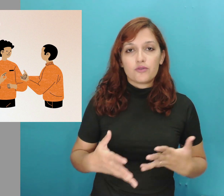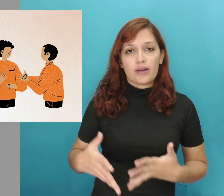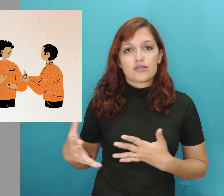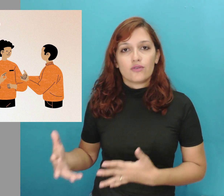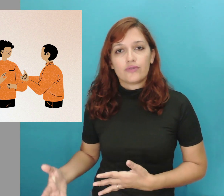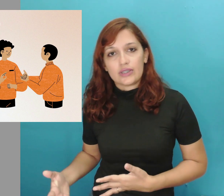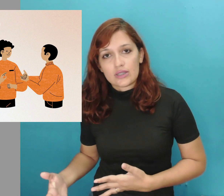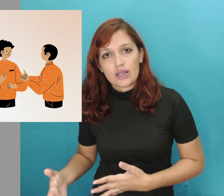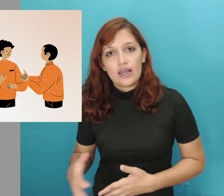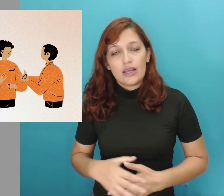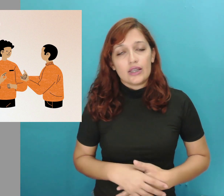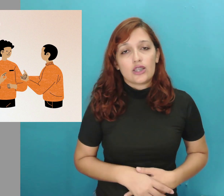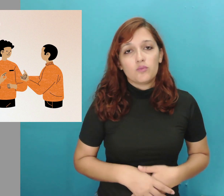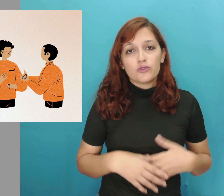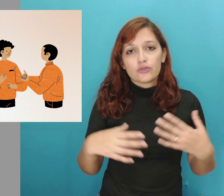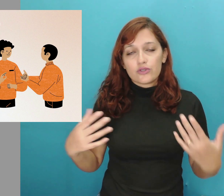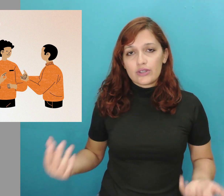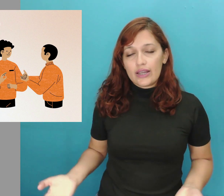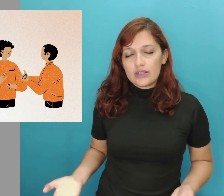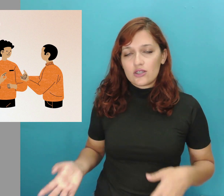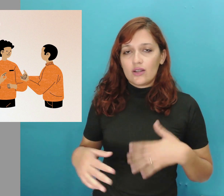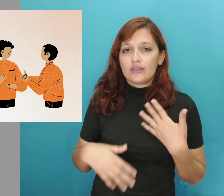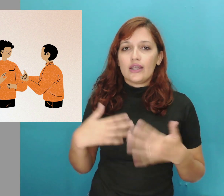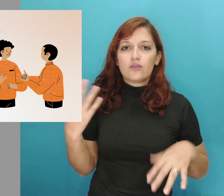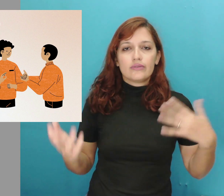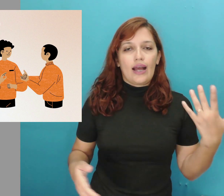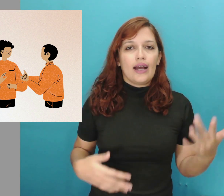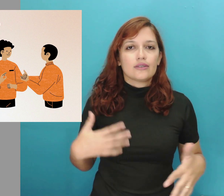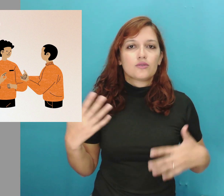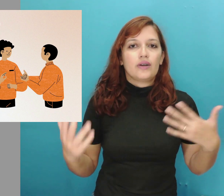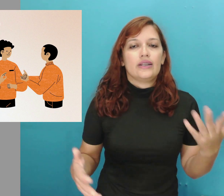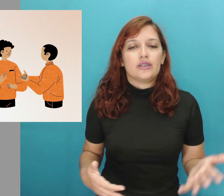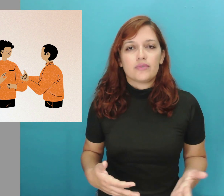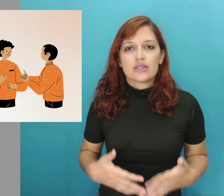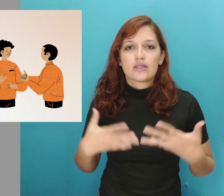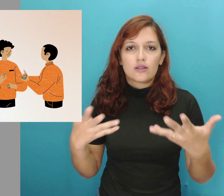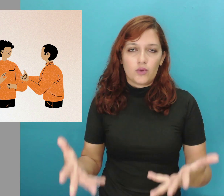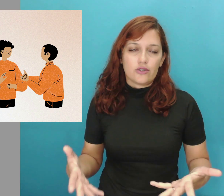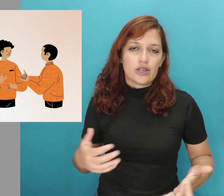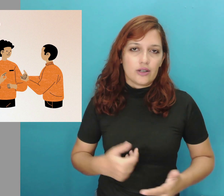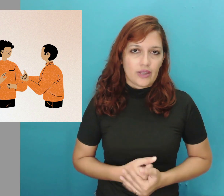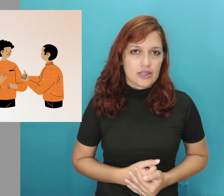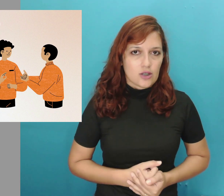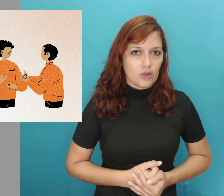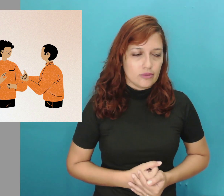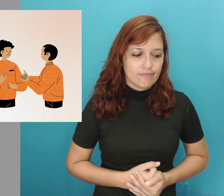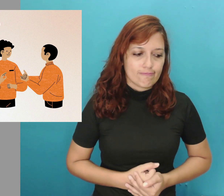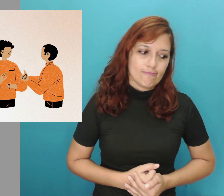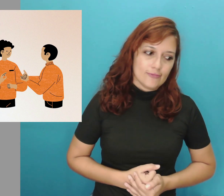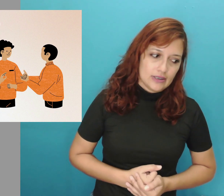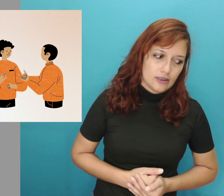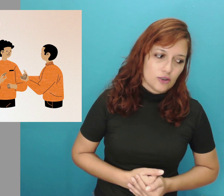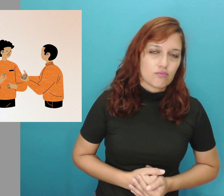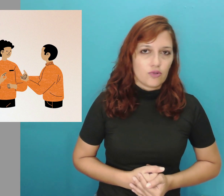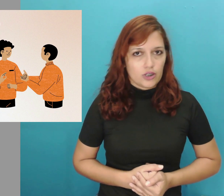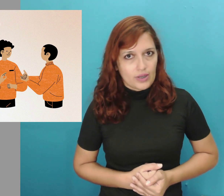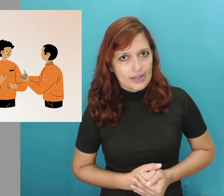pais ouvintes. Então, muitos deles só têm contato com a Libras quando chegam na escola. Um pouquinho